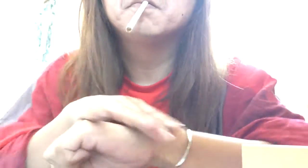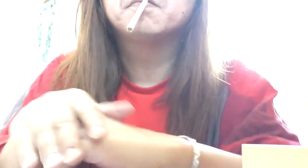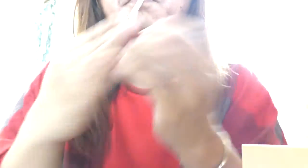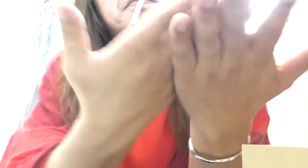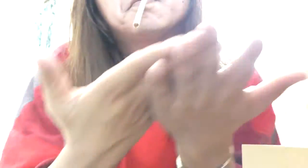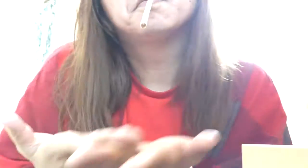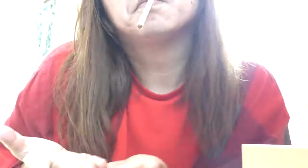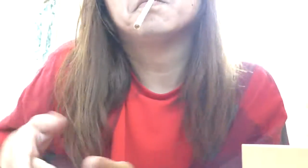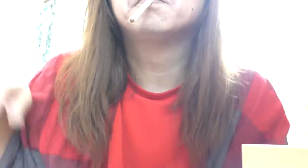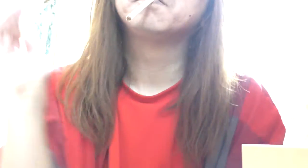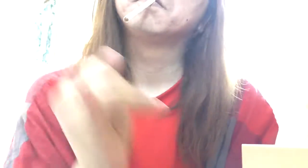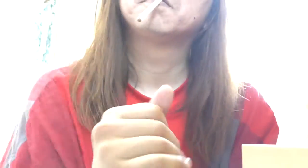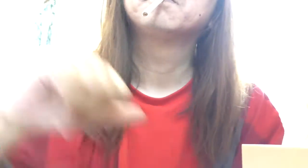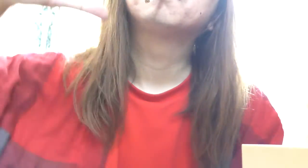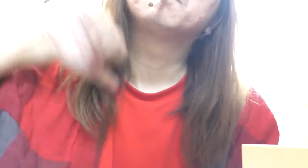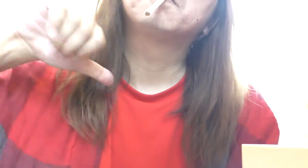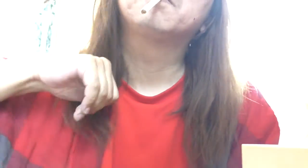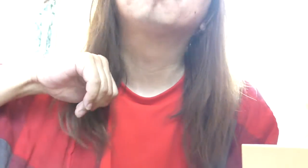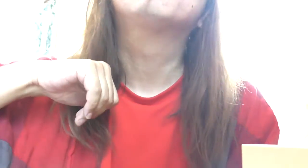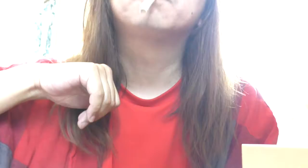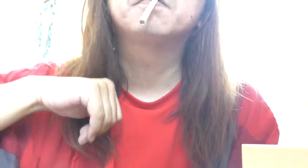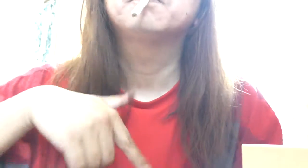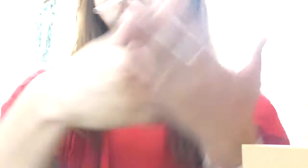してくれたように、あなたが俺にしてくれた